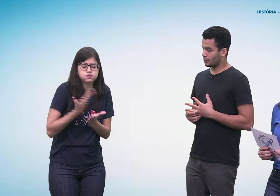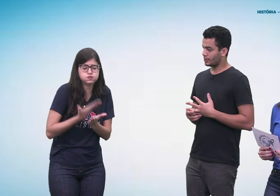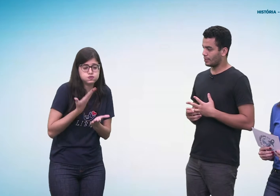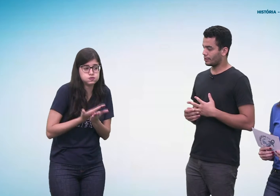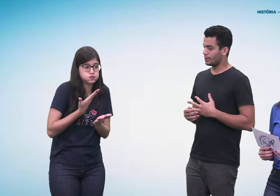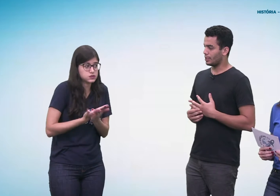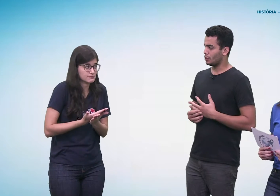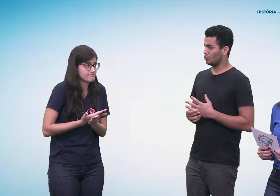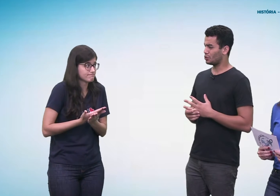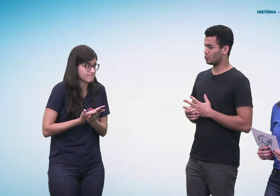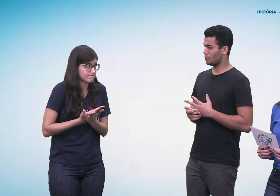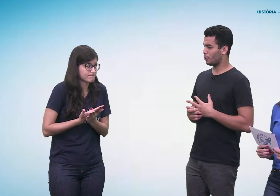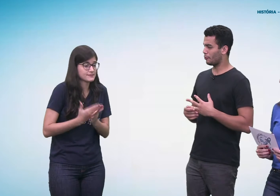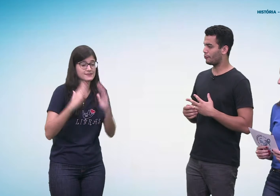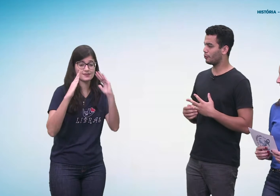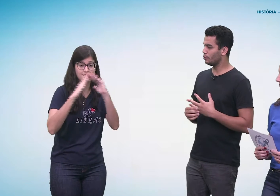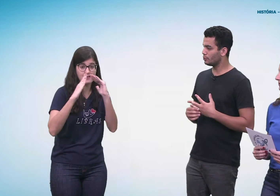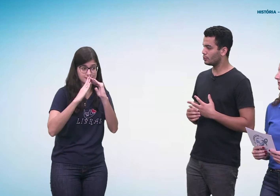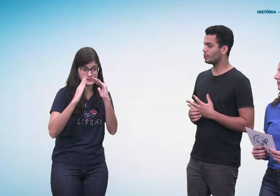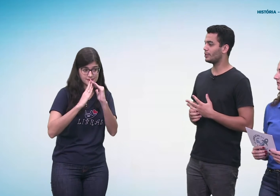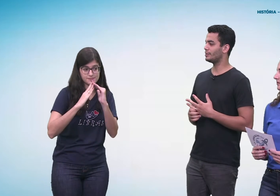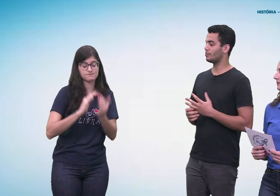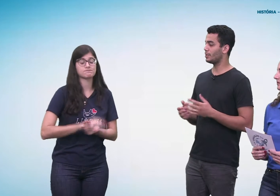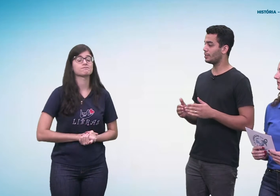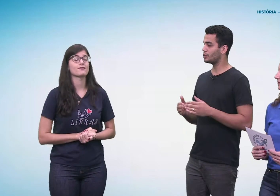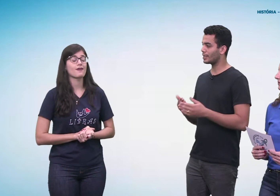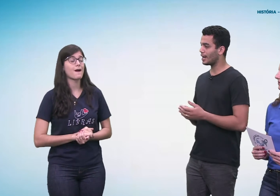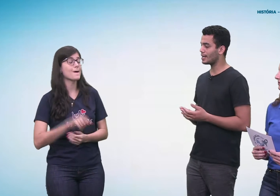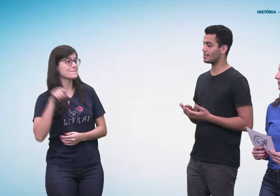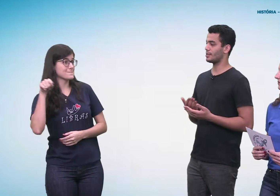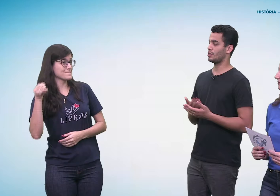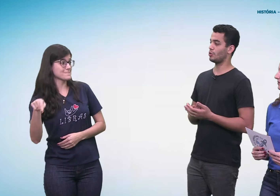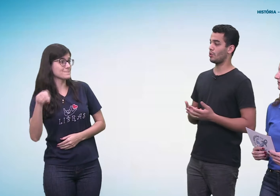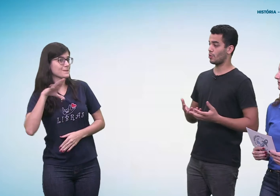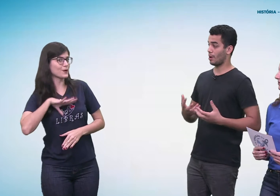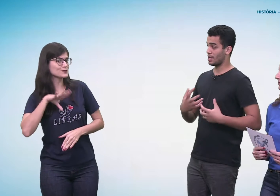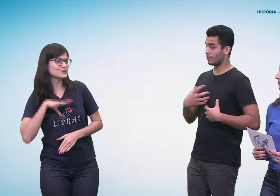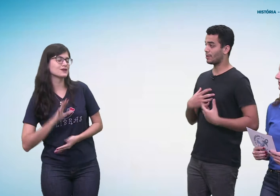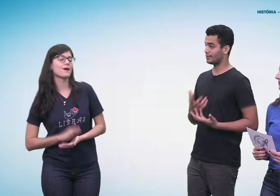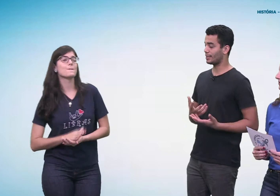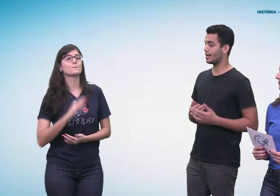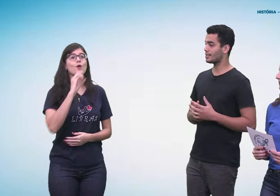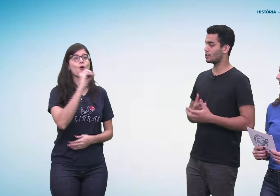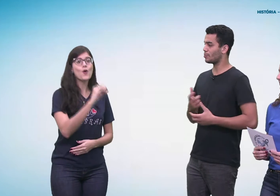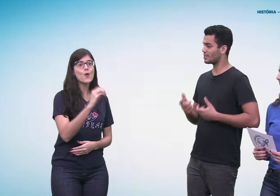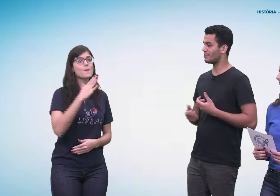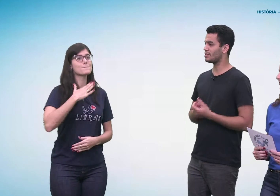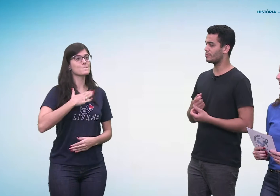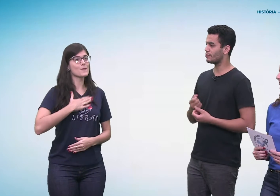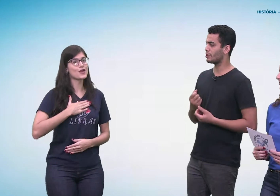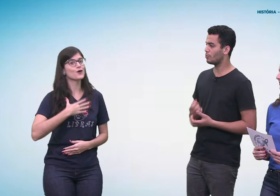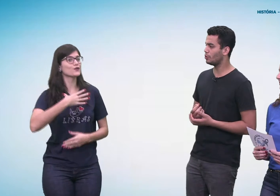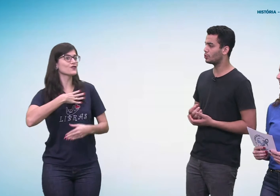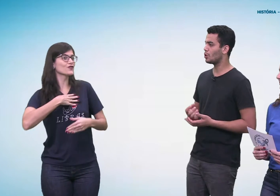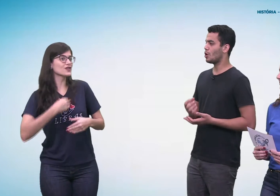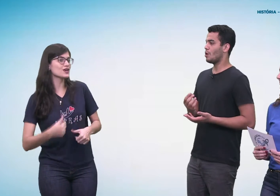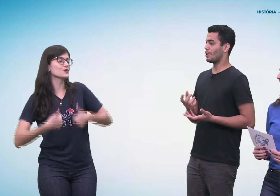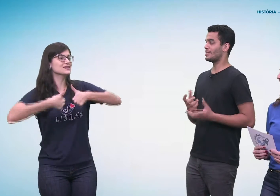precisava ter ali um estudo profundo e também dentro de casa. A minha língua materna é essa, então eu precisava desenvolver muito. Por exemplo,